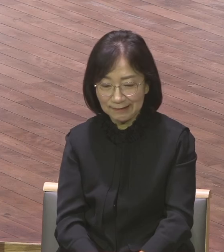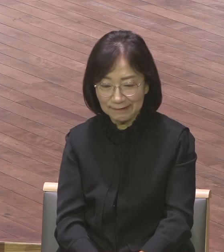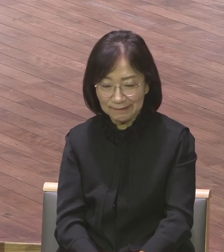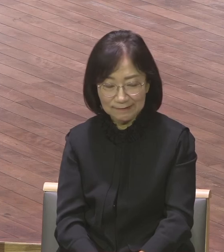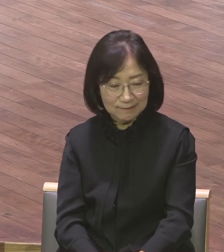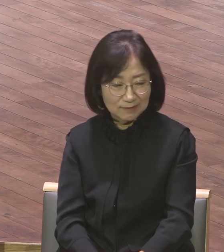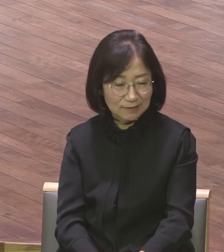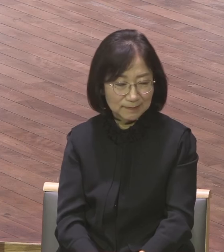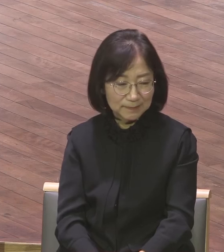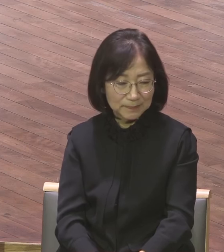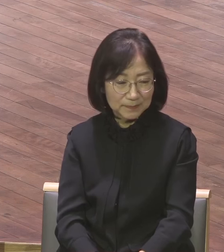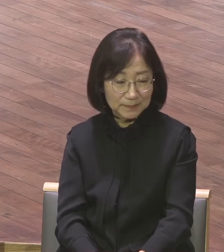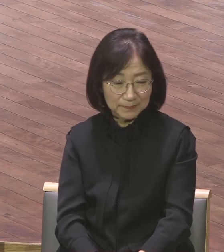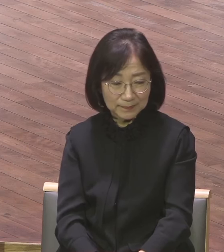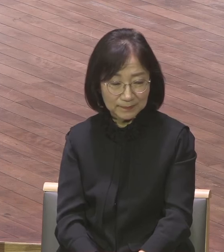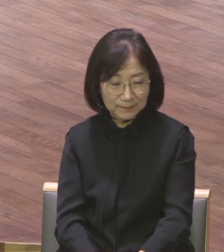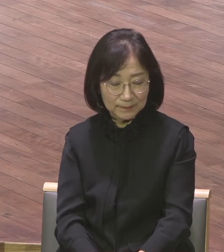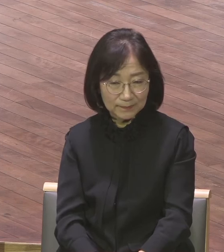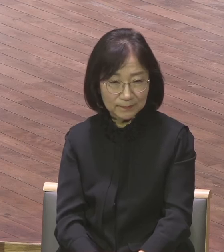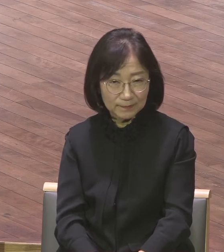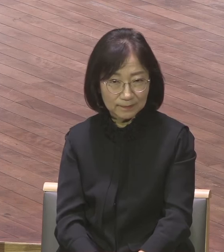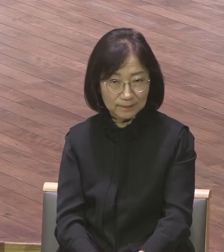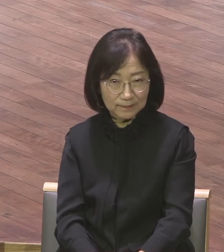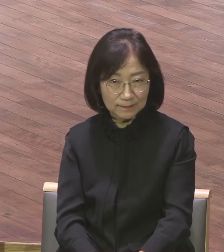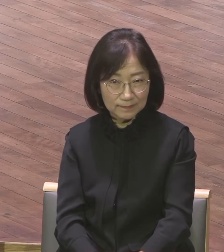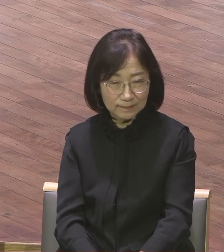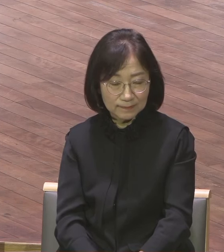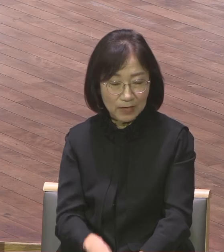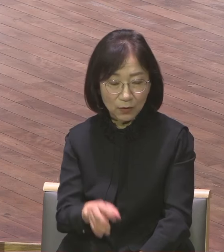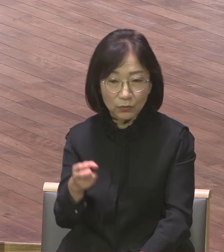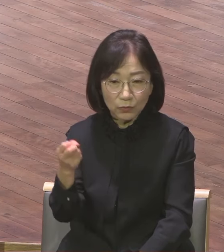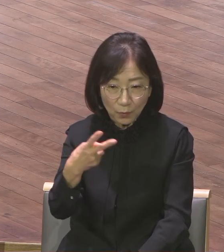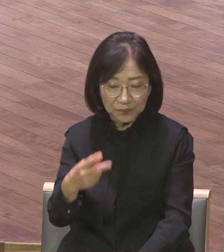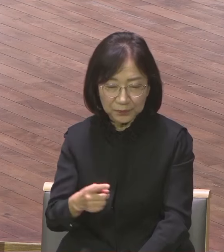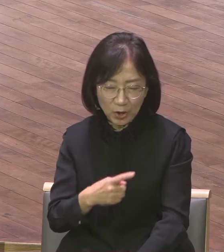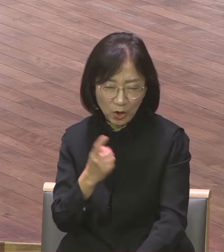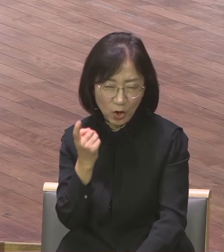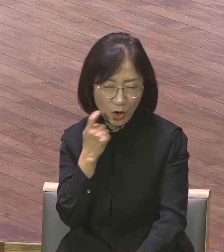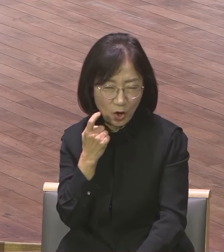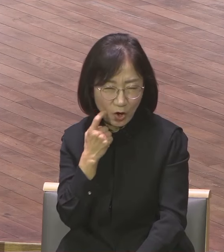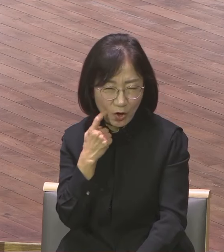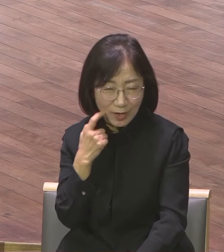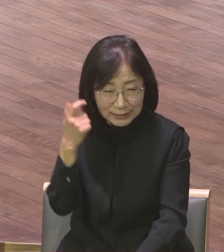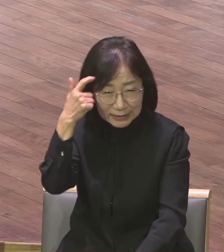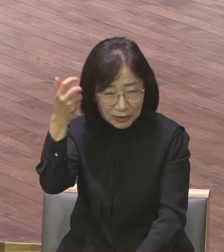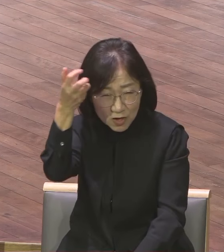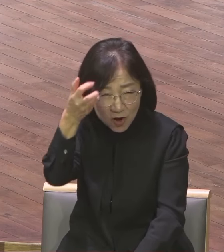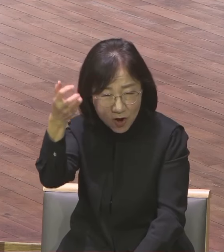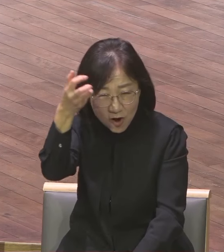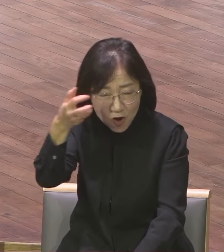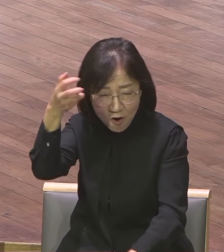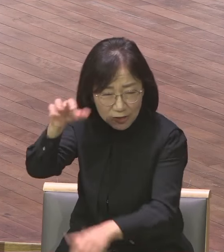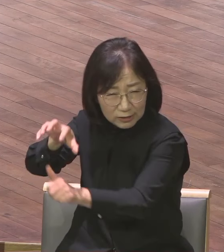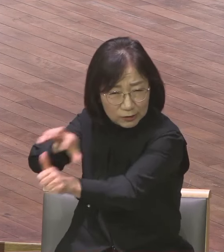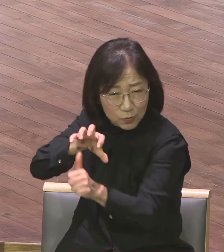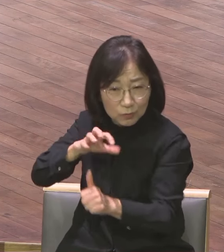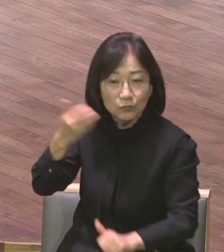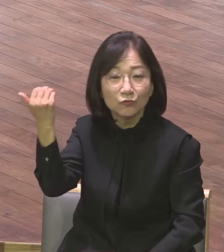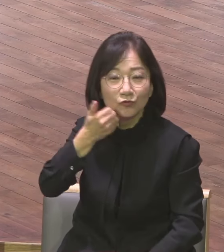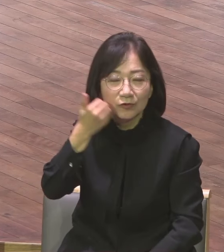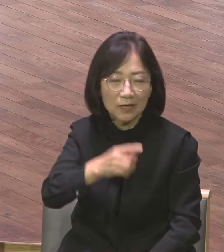자, 그리고 이런 거짓영들의 영향을 받는 자들이 바로 거짓